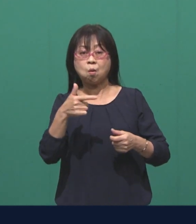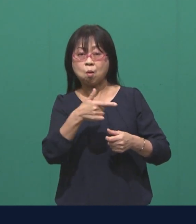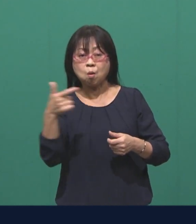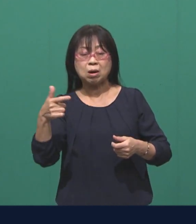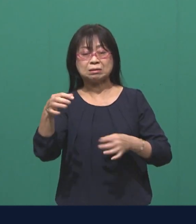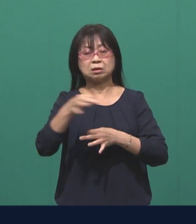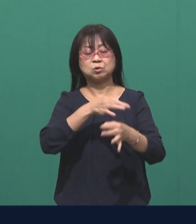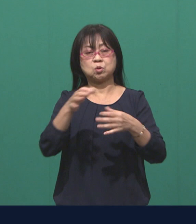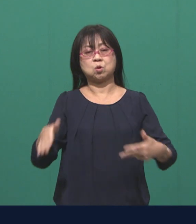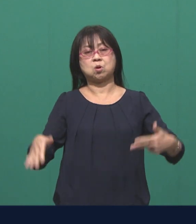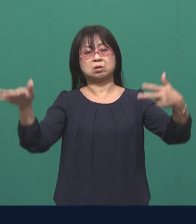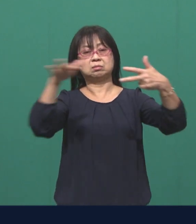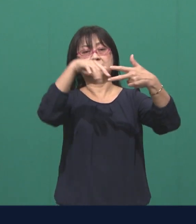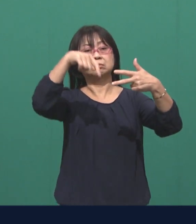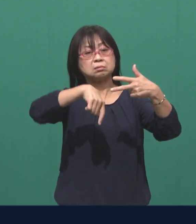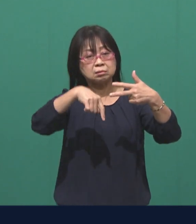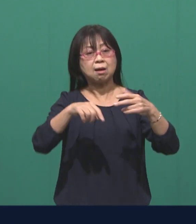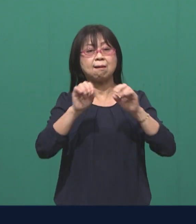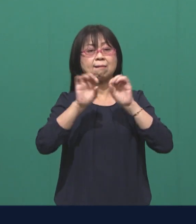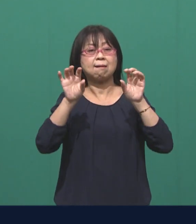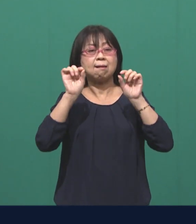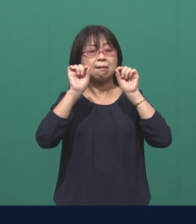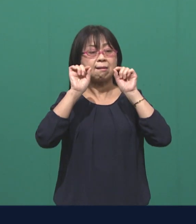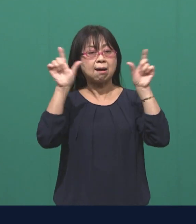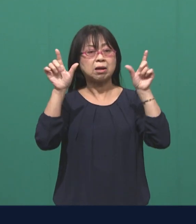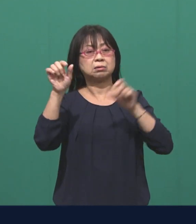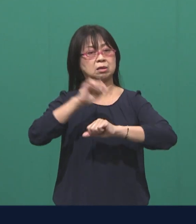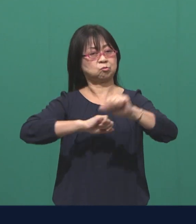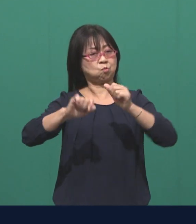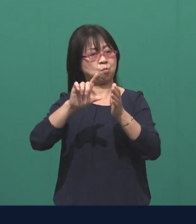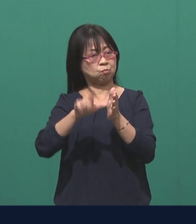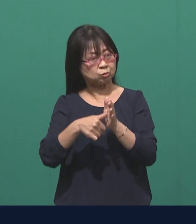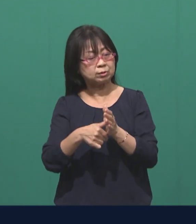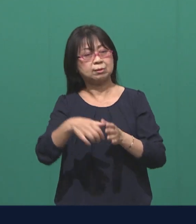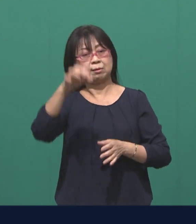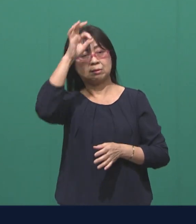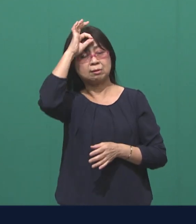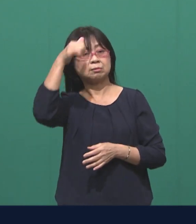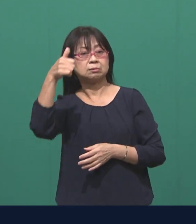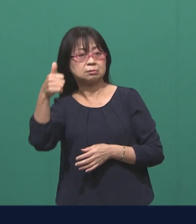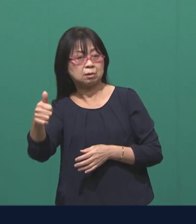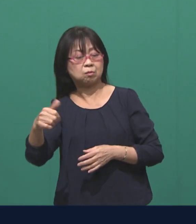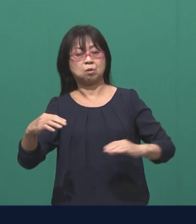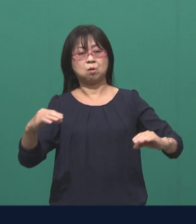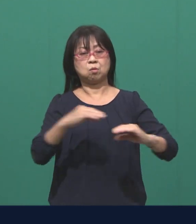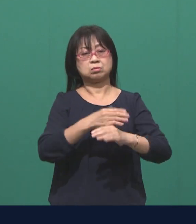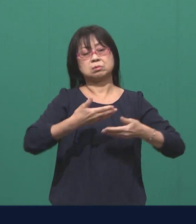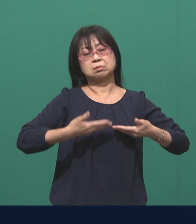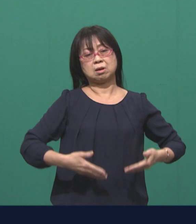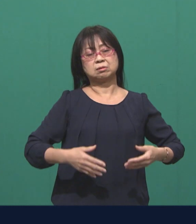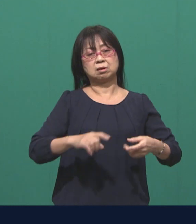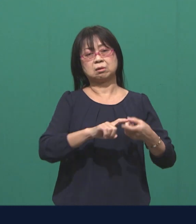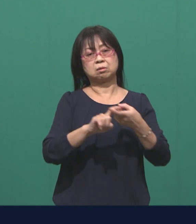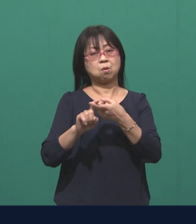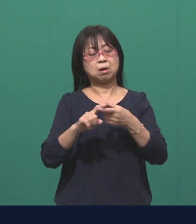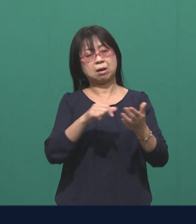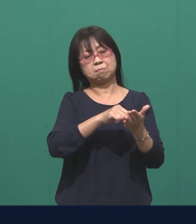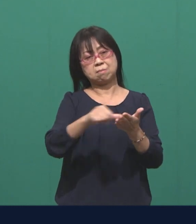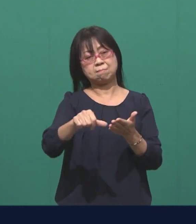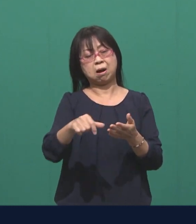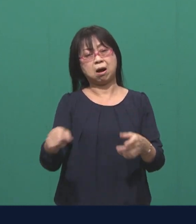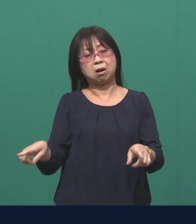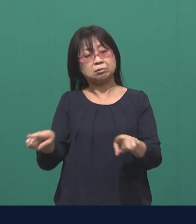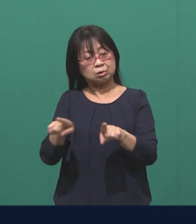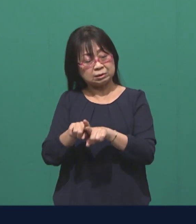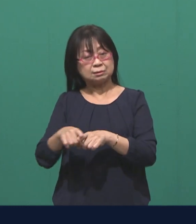地域の大型商業施設で行われたこの啓発活動には、警察官や交通安